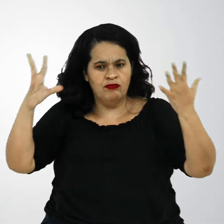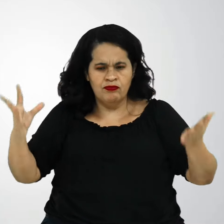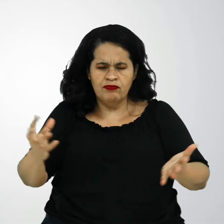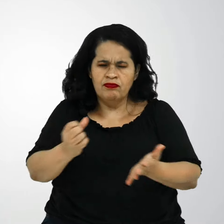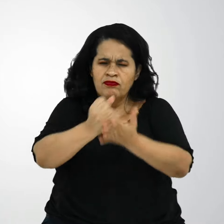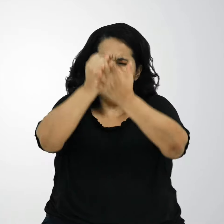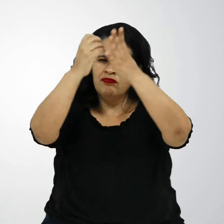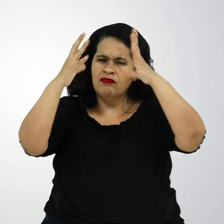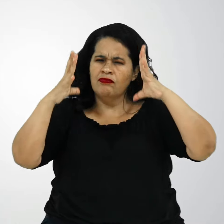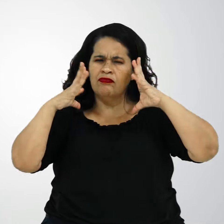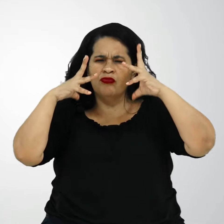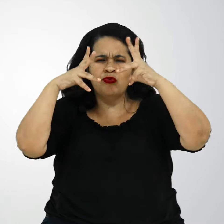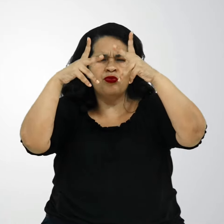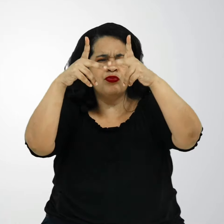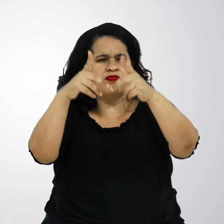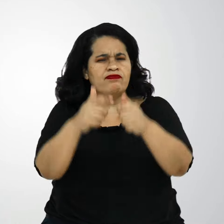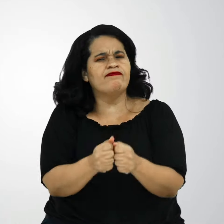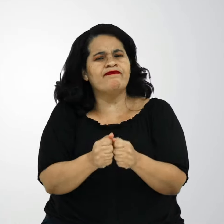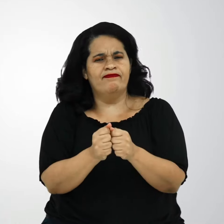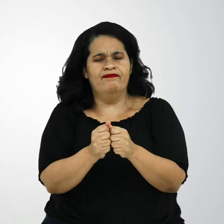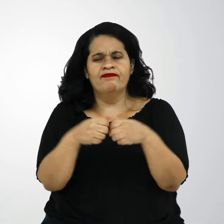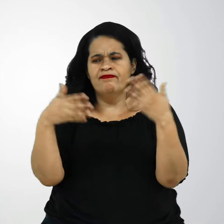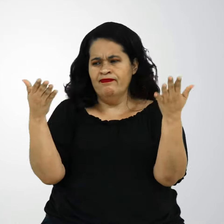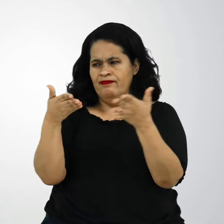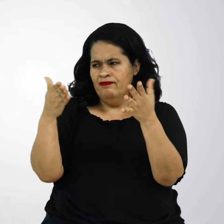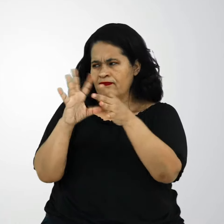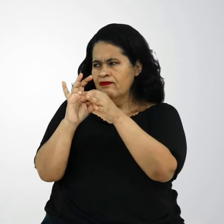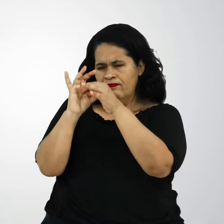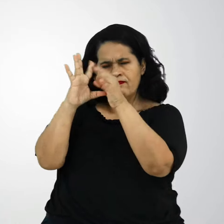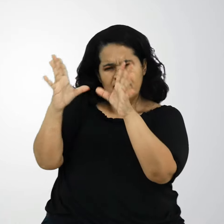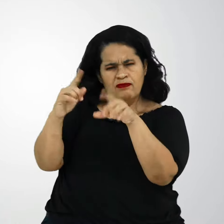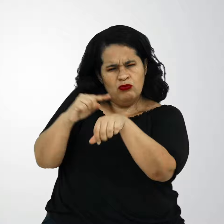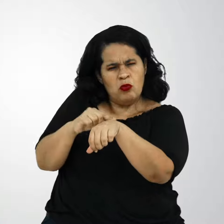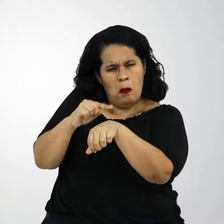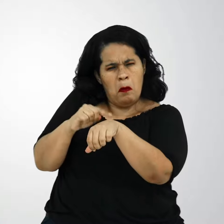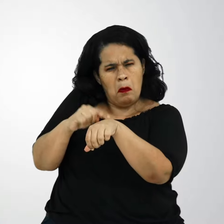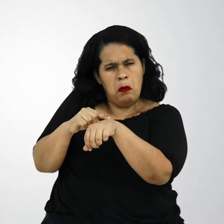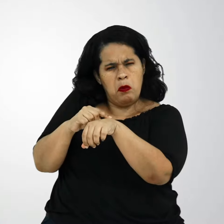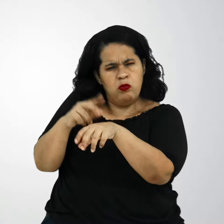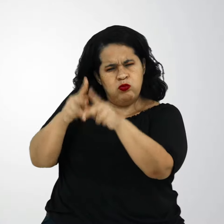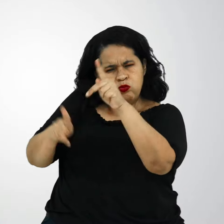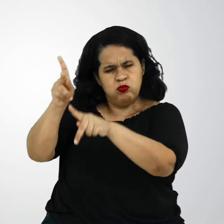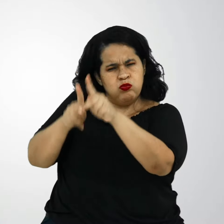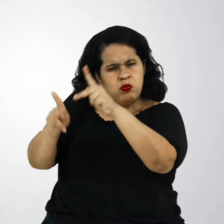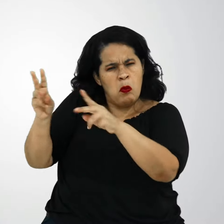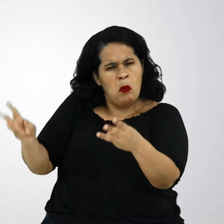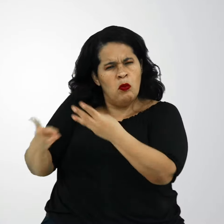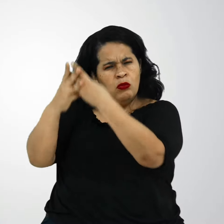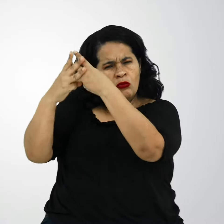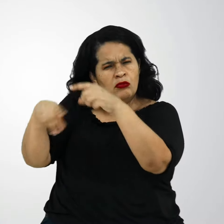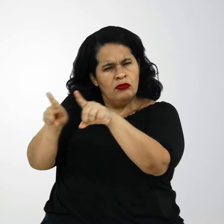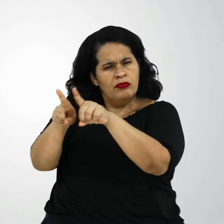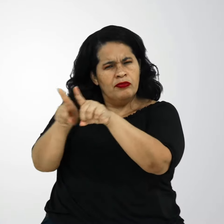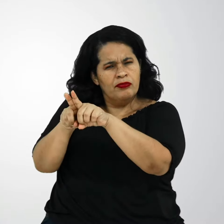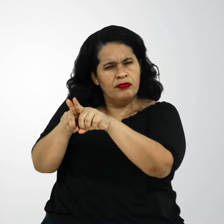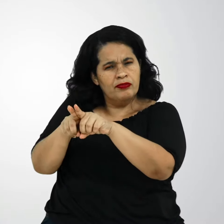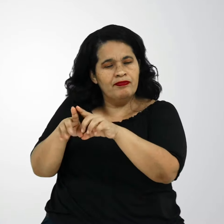salva todo mundo, fala, vamos dar uma chance para os judeus, né? Vamos abrir um período, um espaço. E isso a gente não encontra em nenhum texto bíblico.